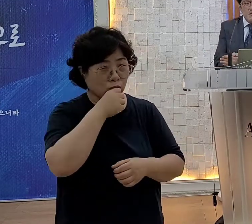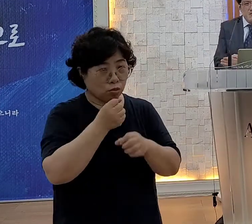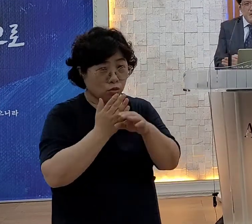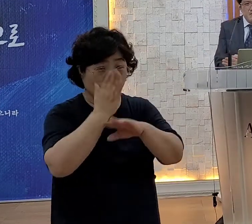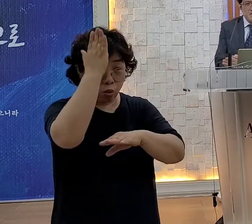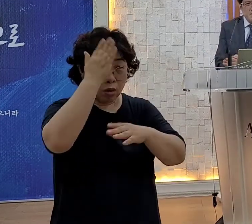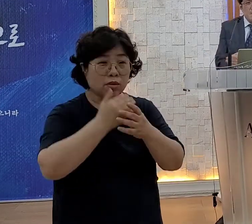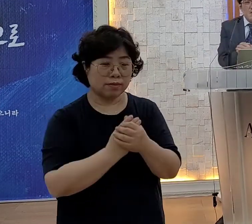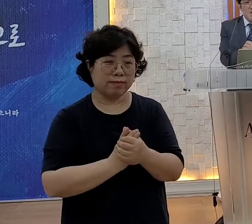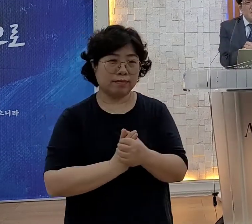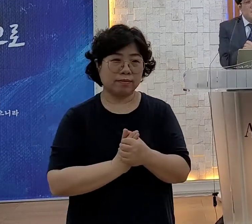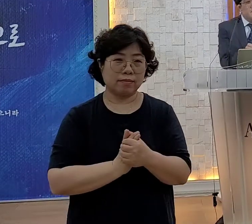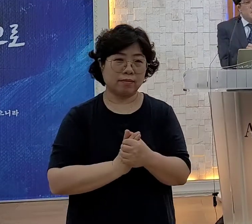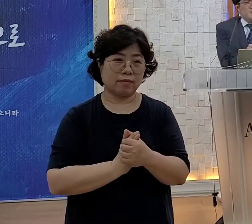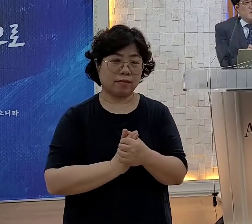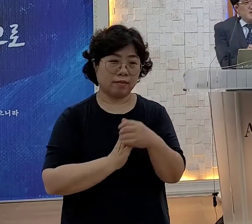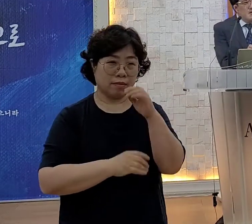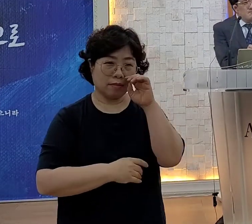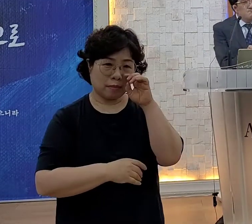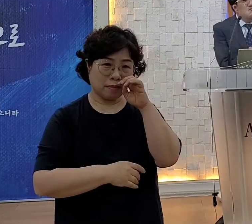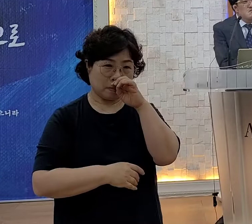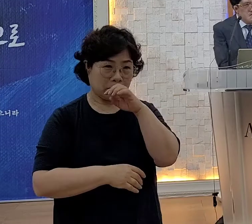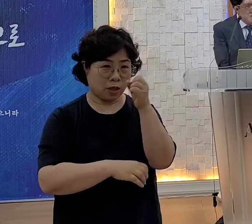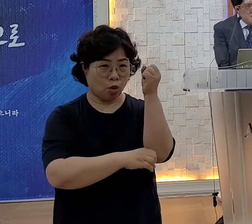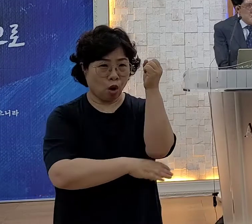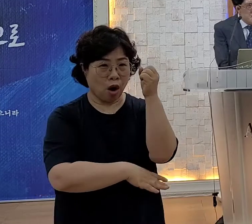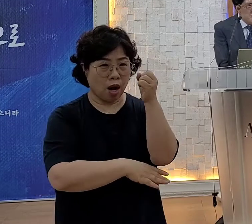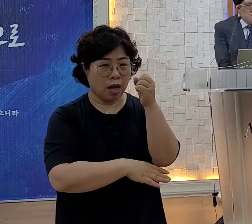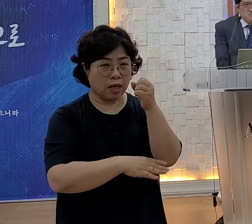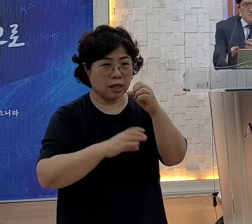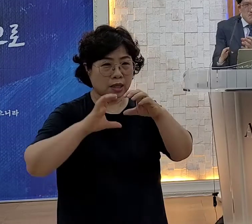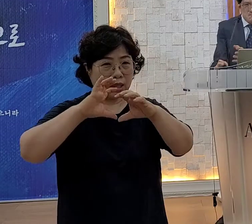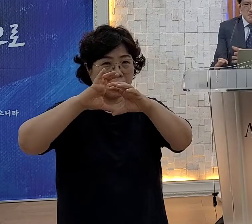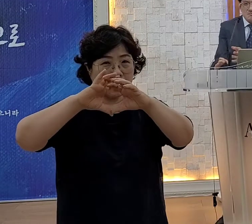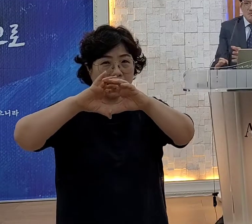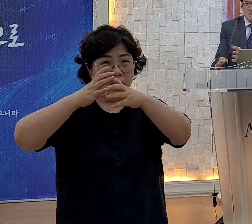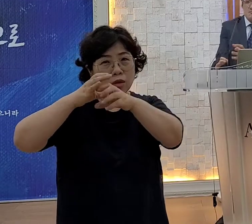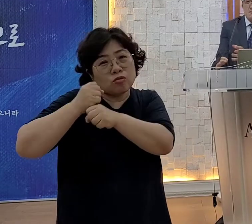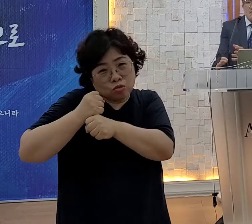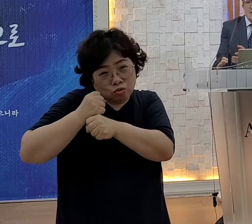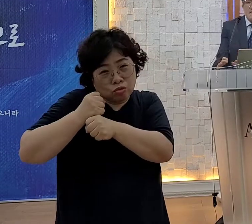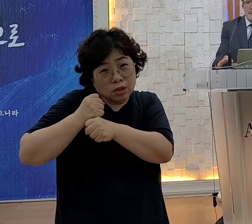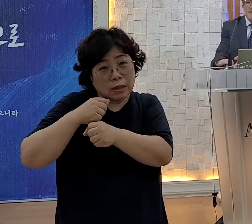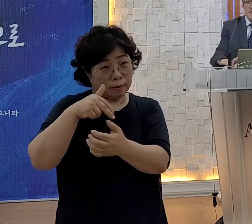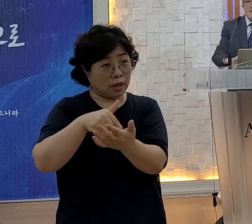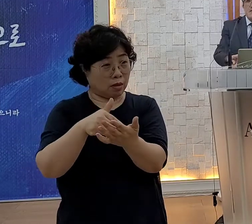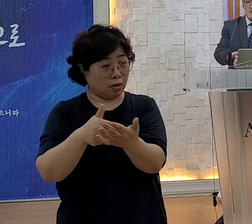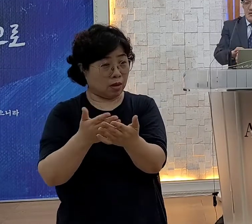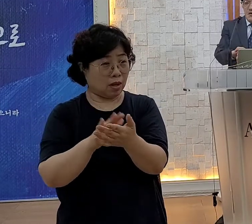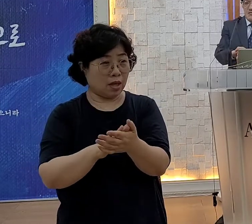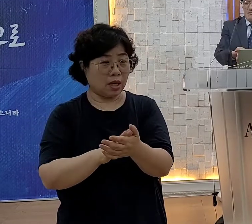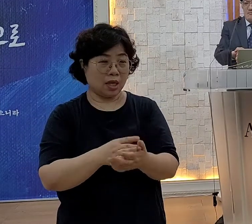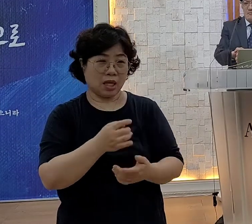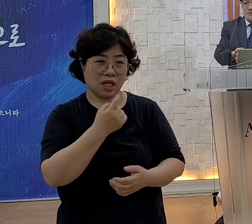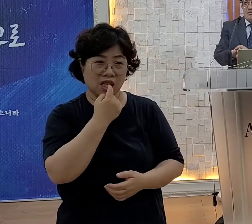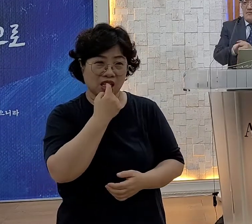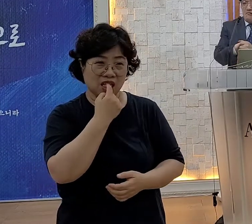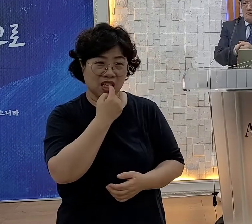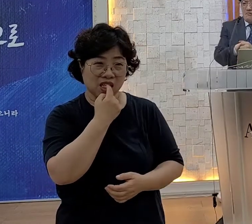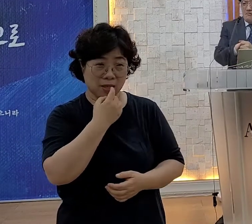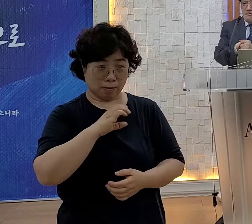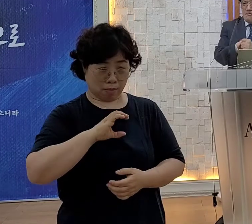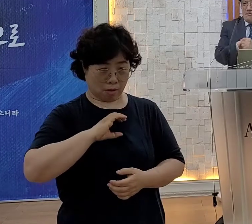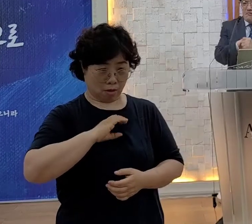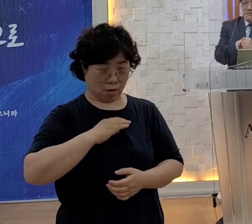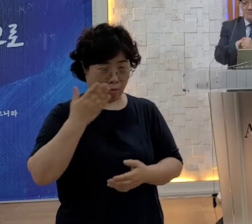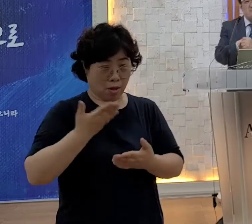올림픽에서 은메달을 따가지고 원래 그분이 군인이었습니다. 국군체육부대 소속인데 은메달 따가지고 이제